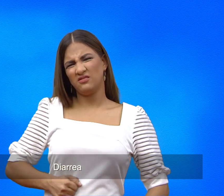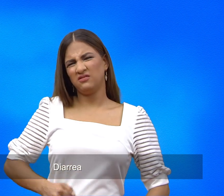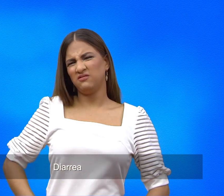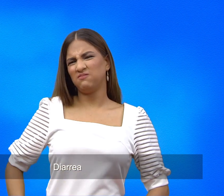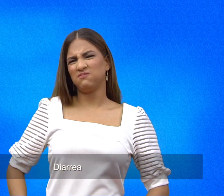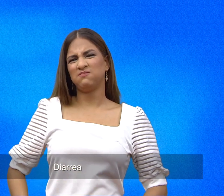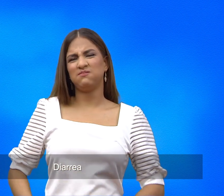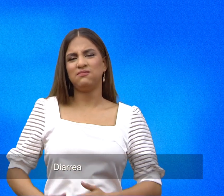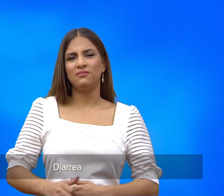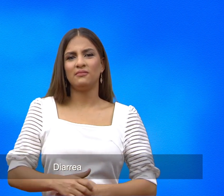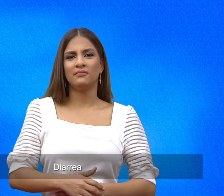diarrea